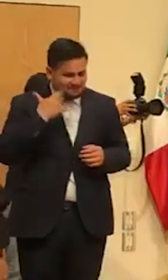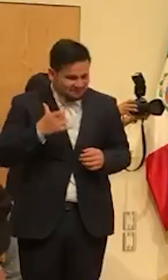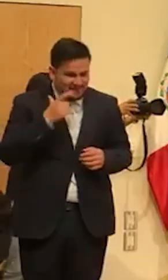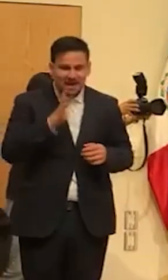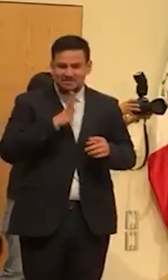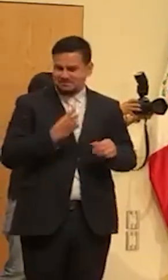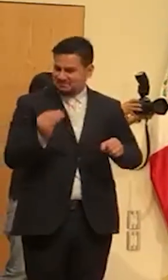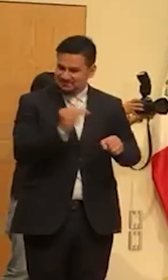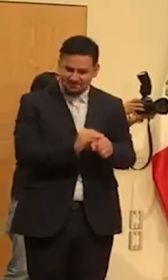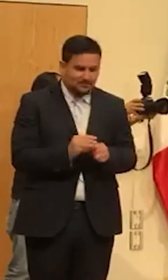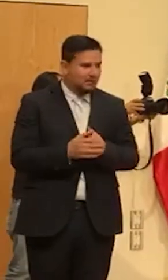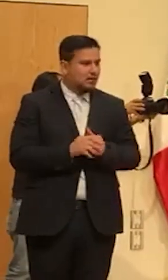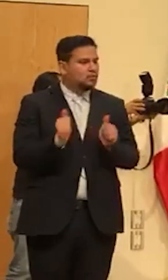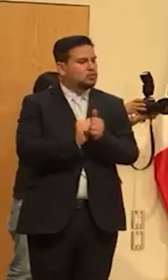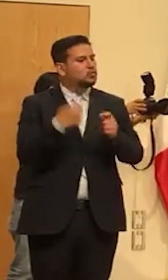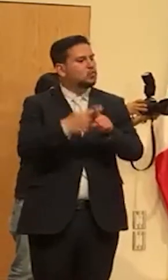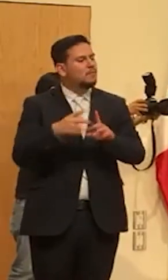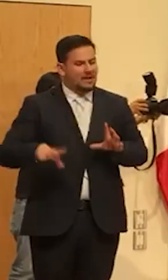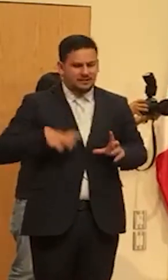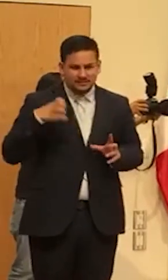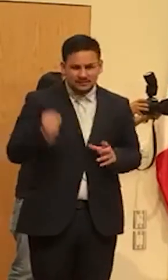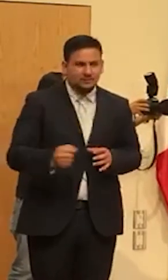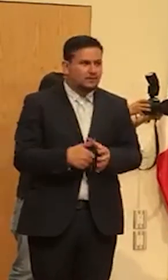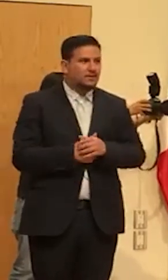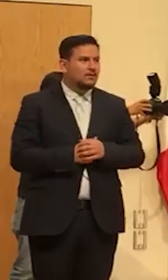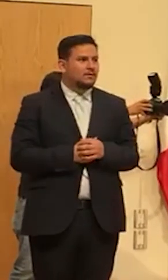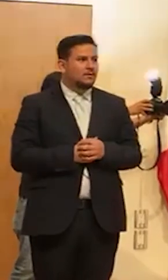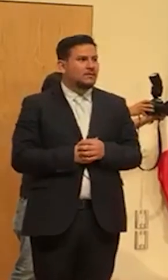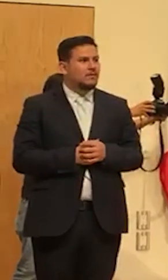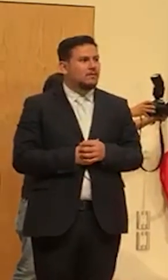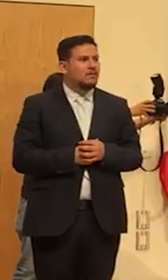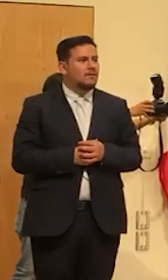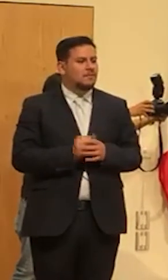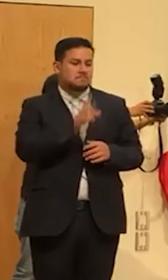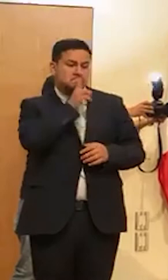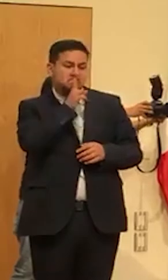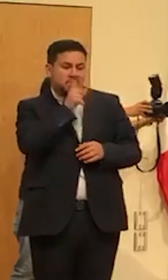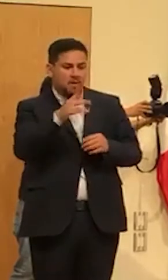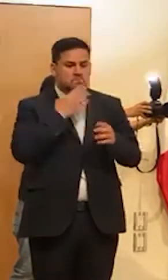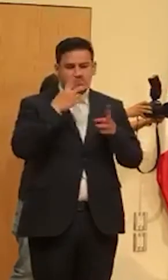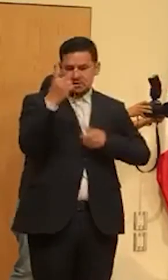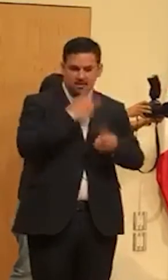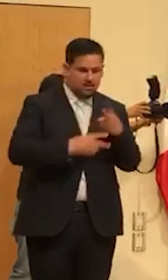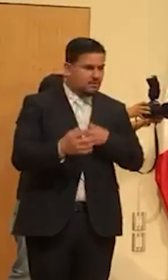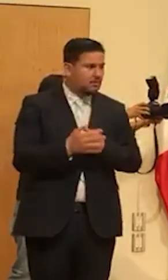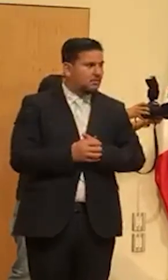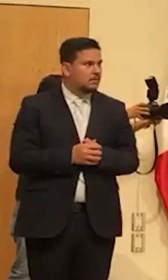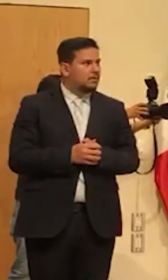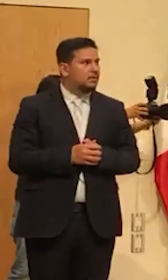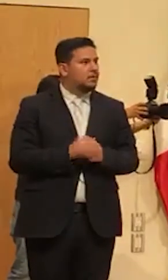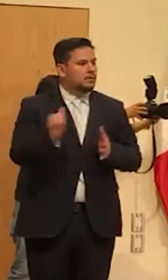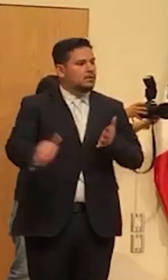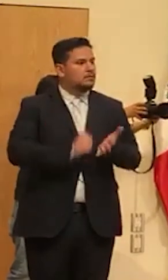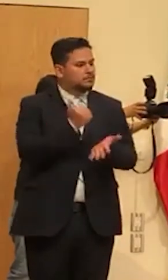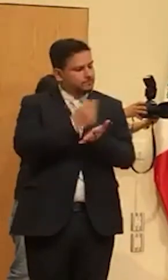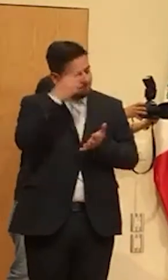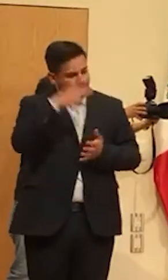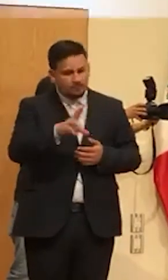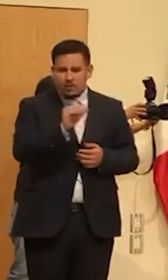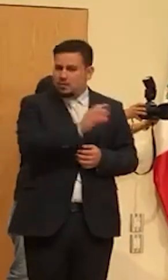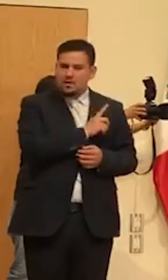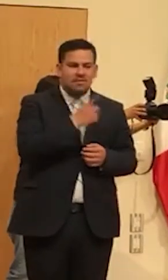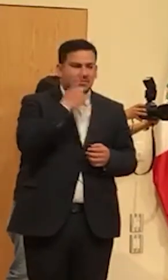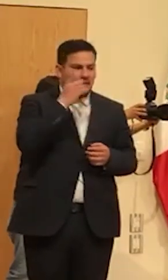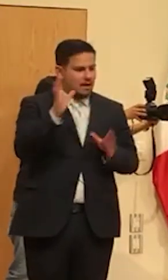enfrentar y donde la suma de esfuerzos dé un mejor porvenir. A la Ciudad de México no le